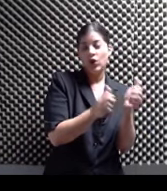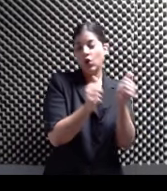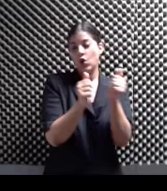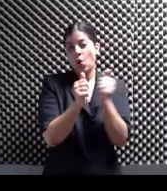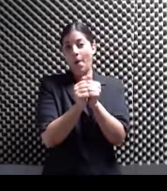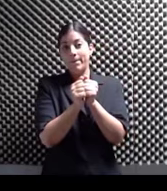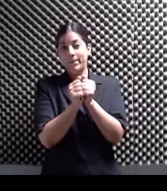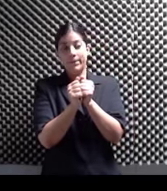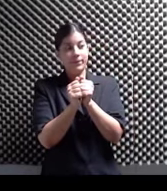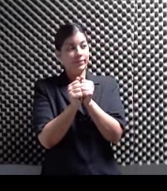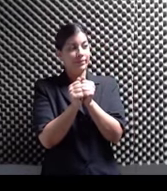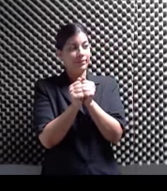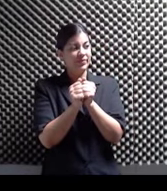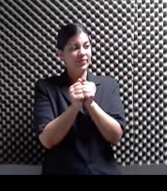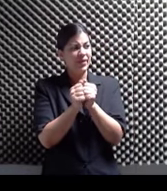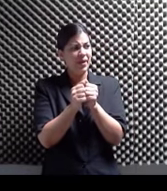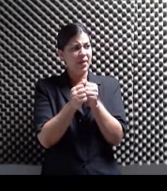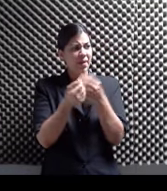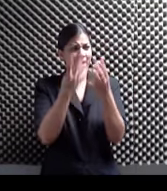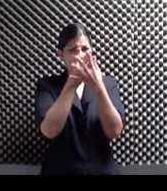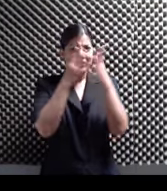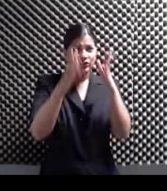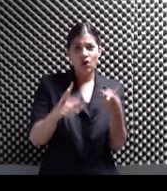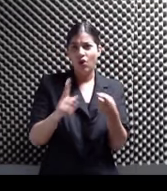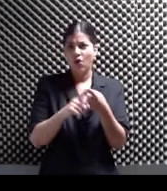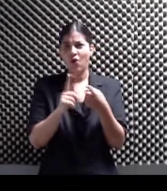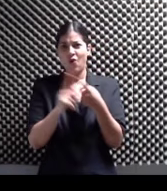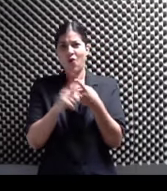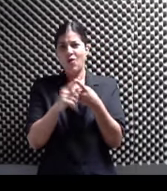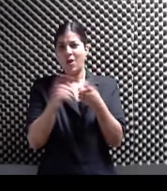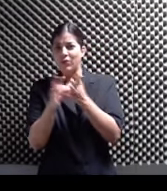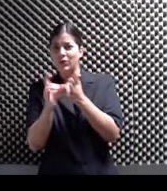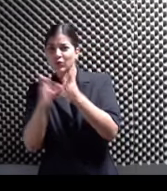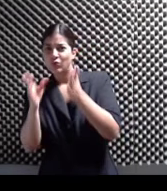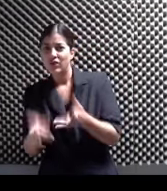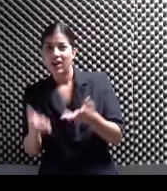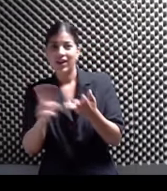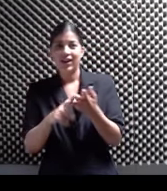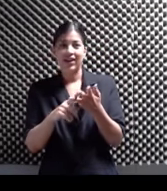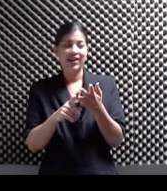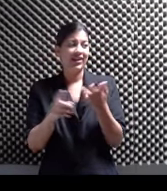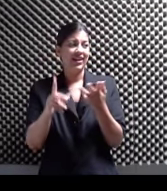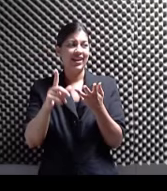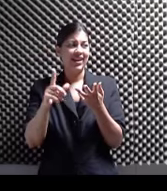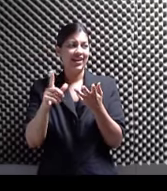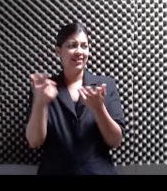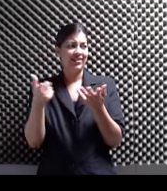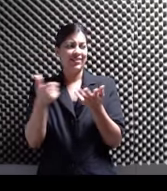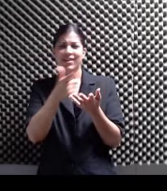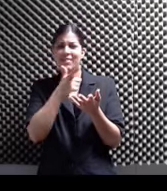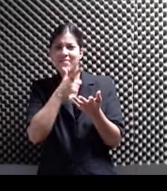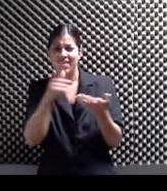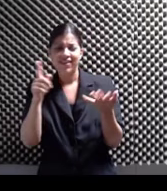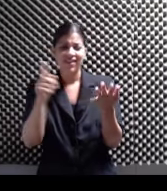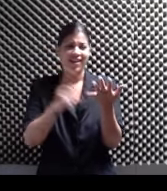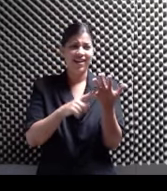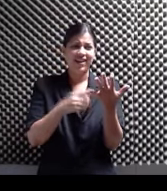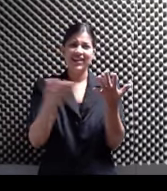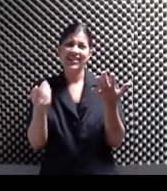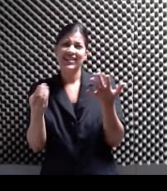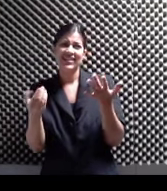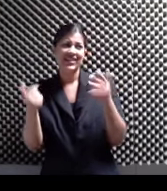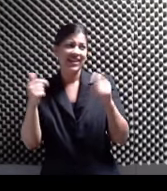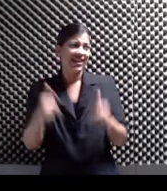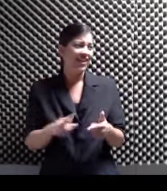un hombre con complejo de perro, una prostituta, una embalsamadora, una lesbiana de closet, una quinceañera con un bebé y un adicto